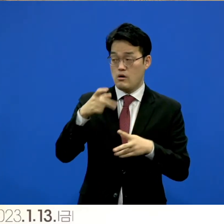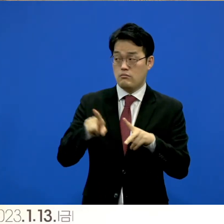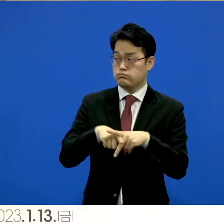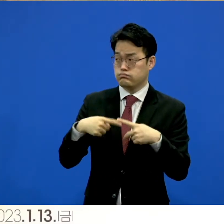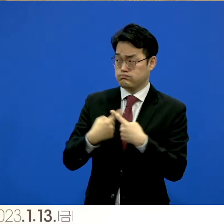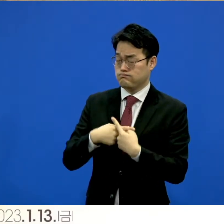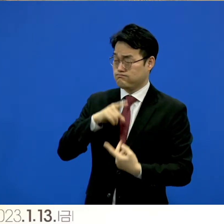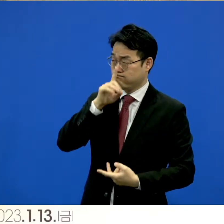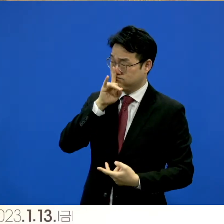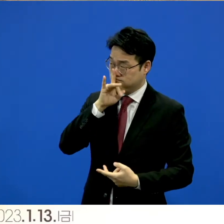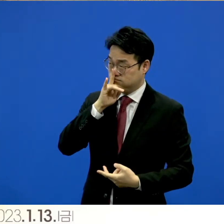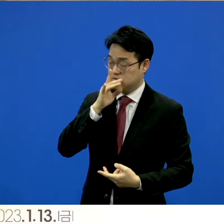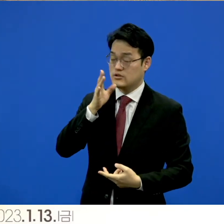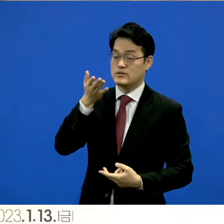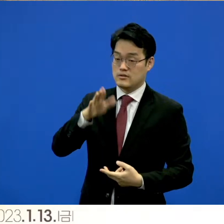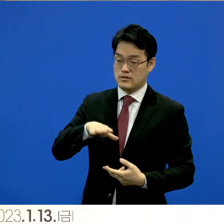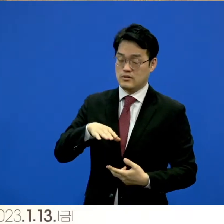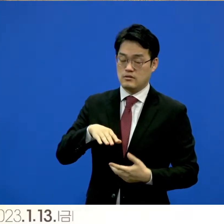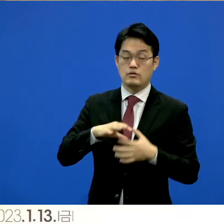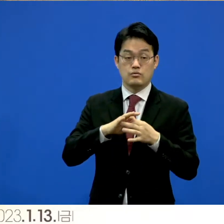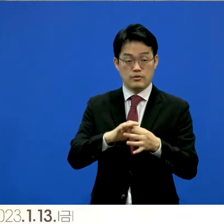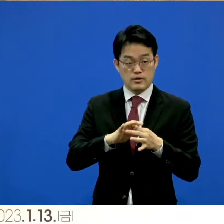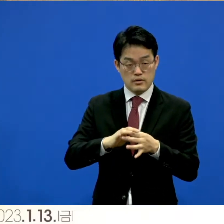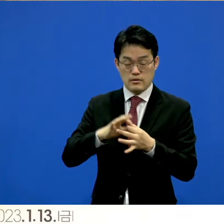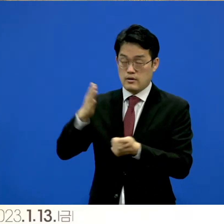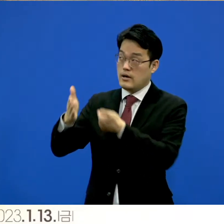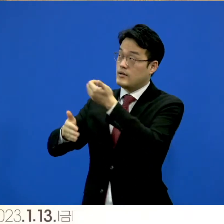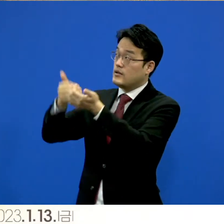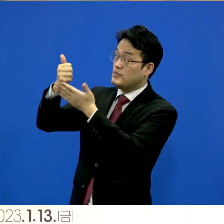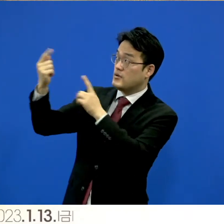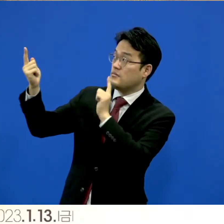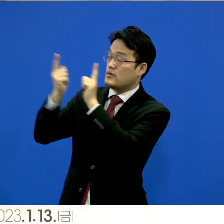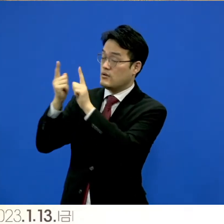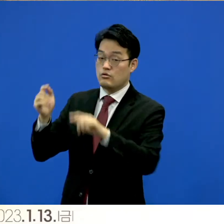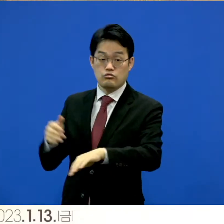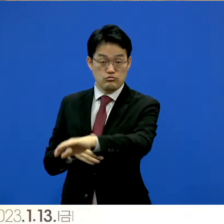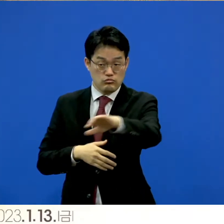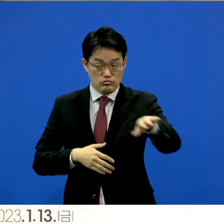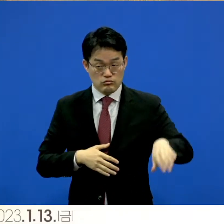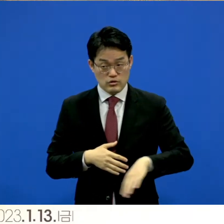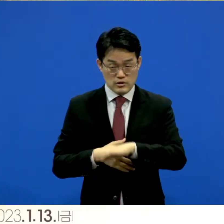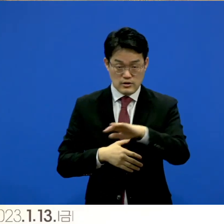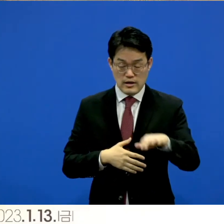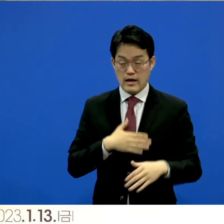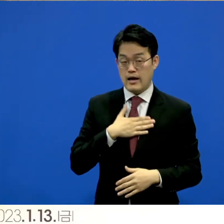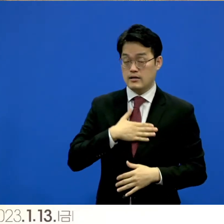만나는 것입니다. 여러분, 우리가 알고 있는 하나님은 하나님이 아닐 수 있습니다.